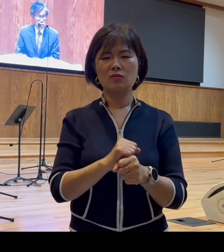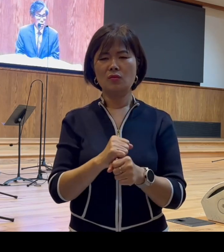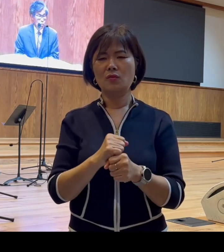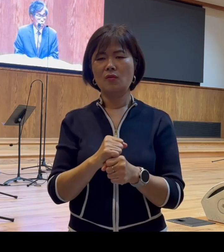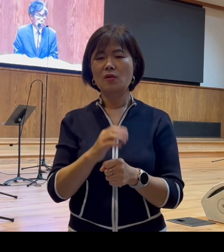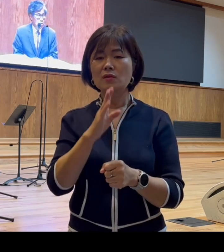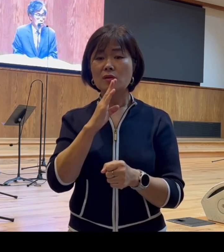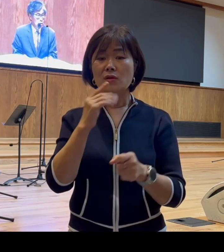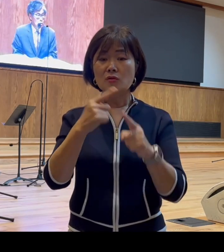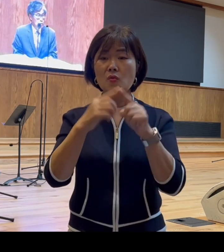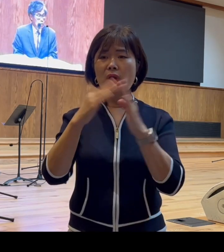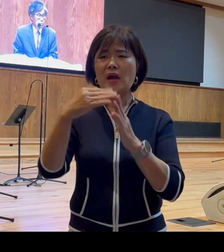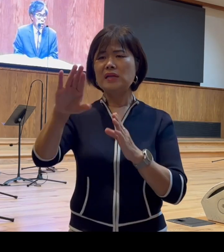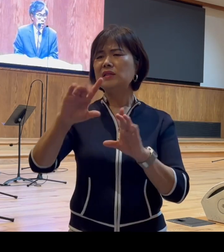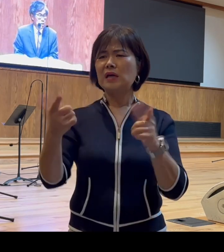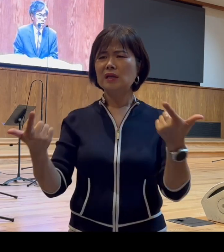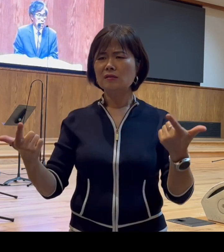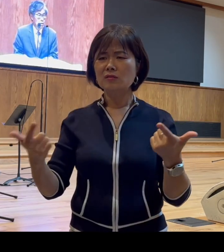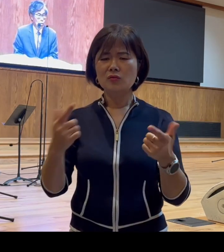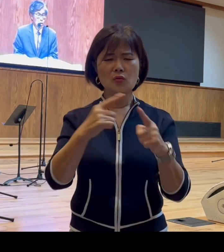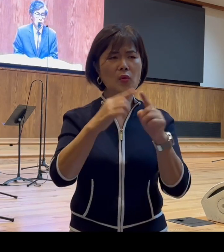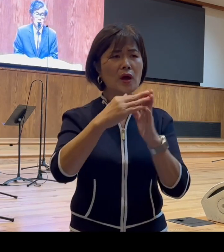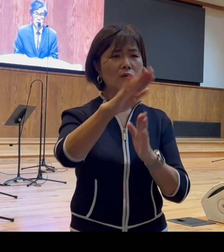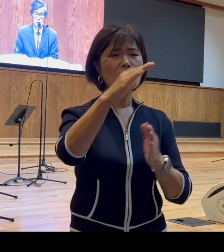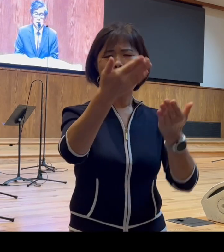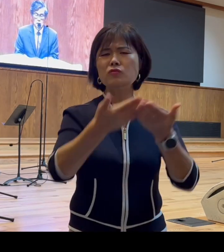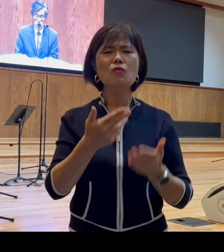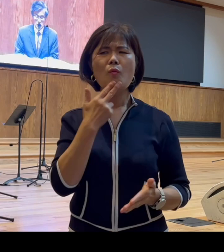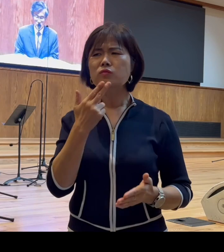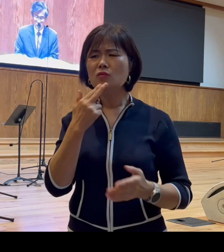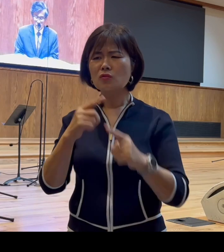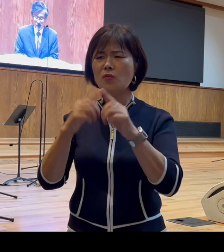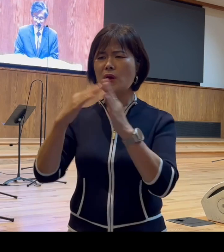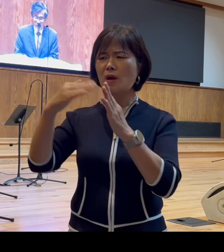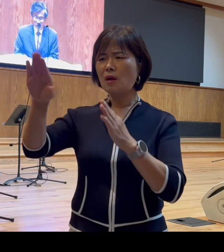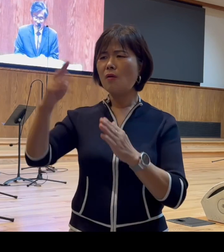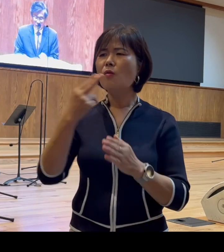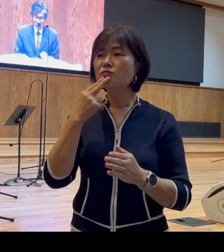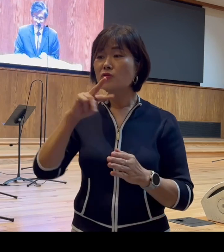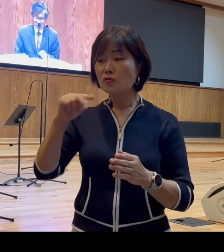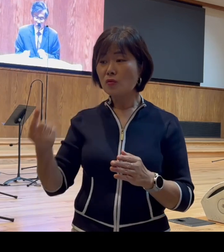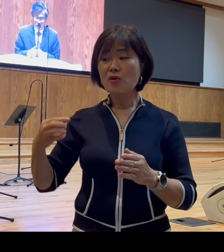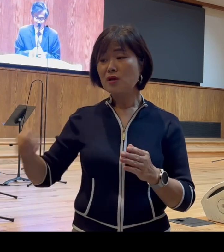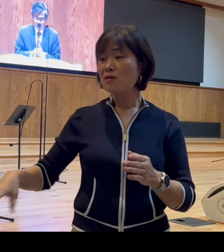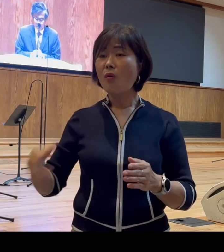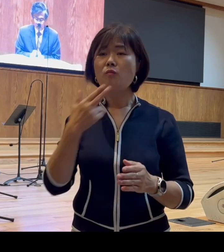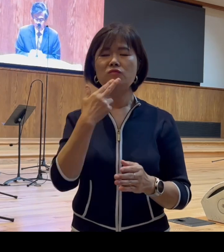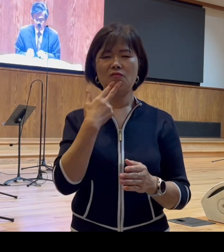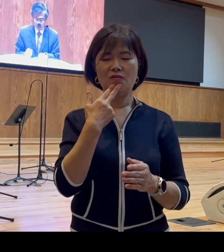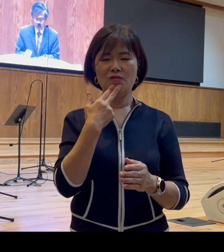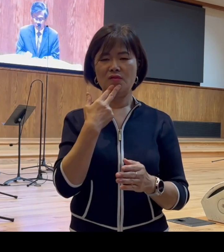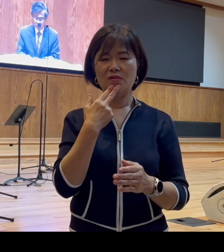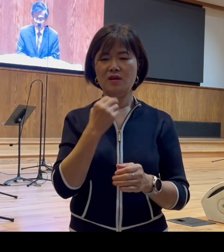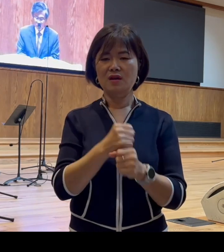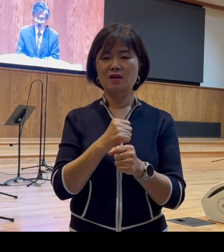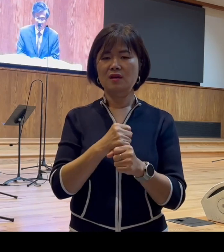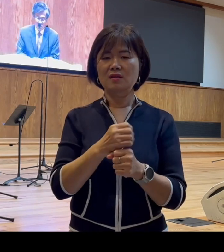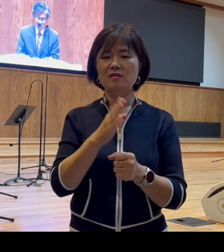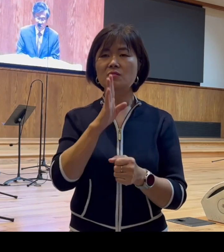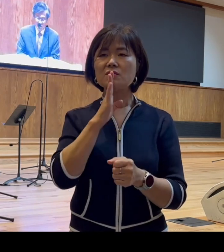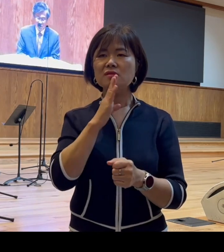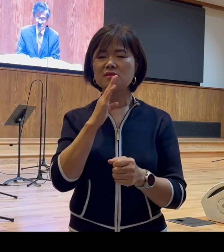없고 가지 않아도 잃을 게 없기 때문에 교회 가지 않는다는 것입니다. 이런 경향이 팬데믹 때문에 훨씬